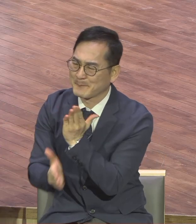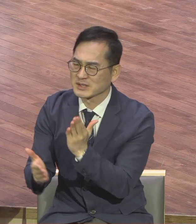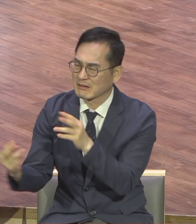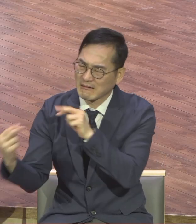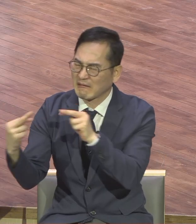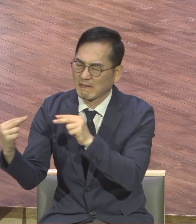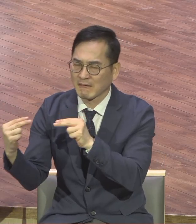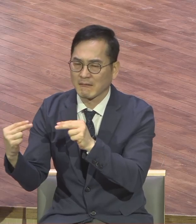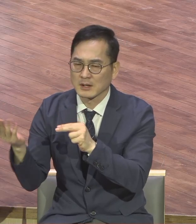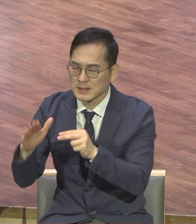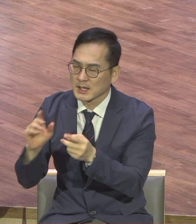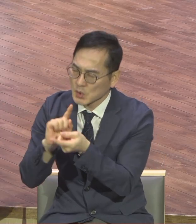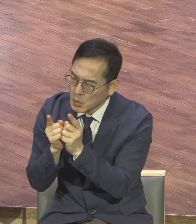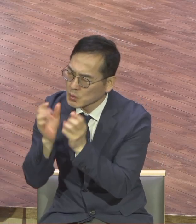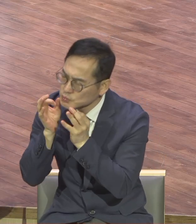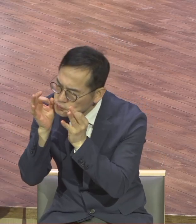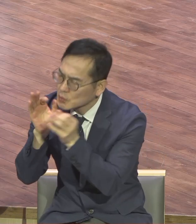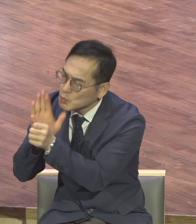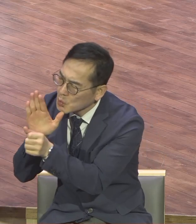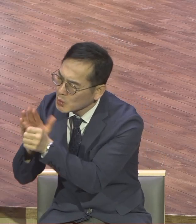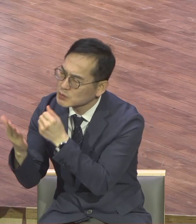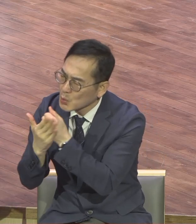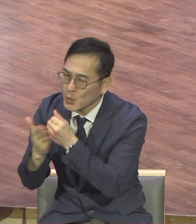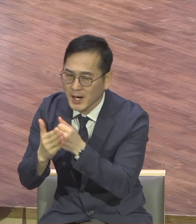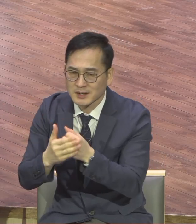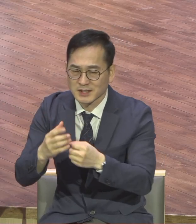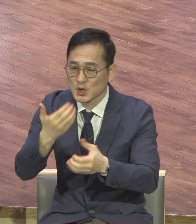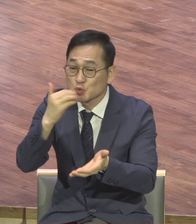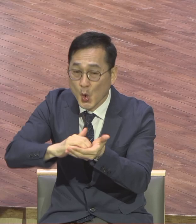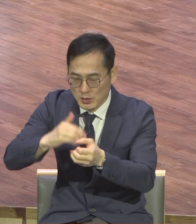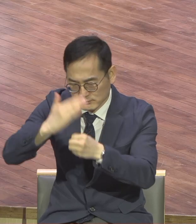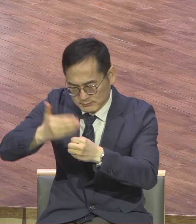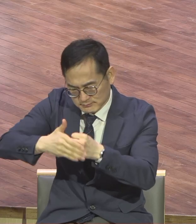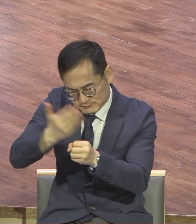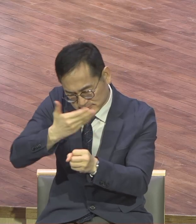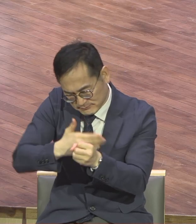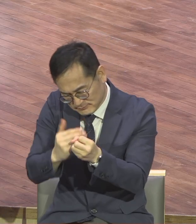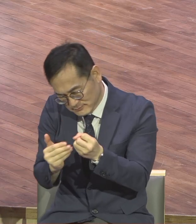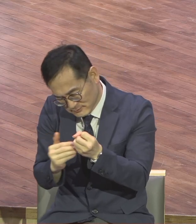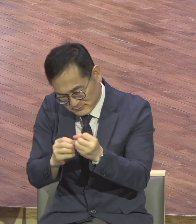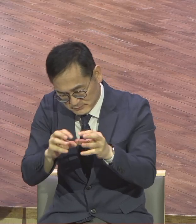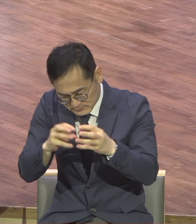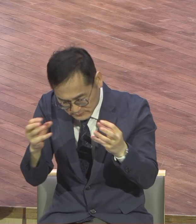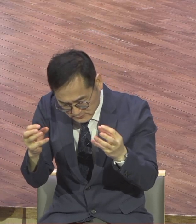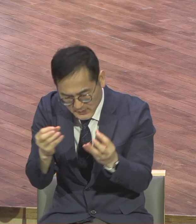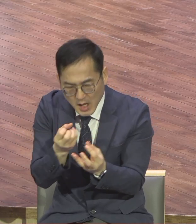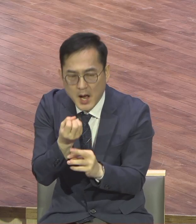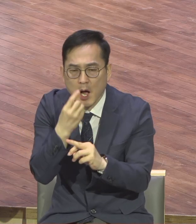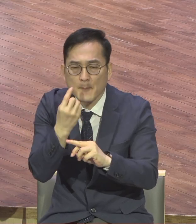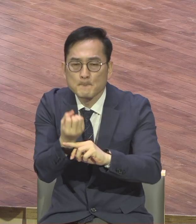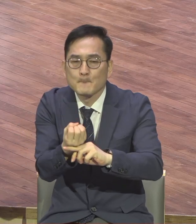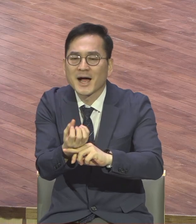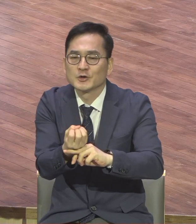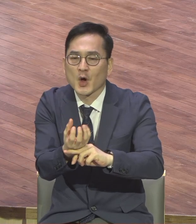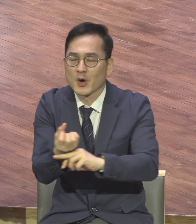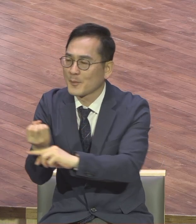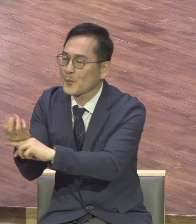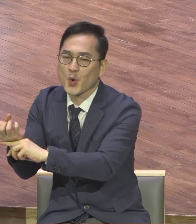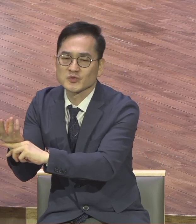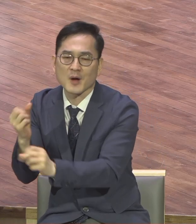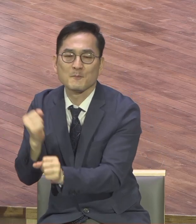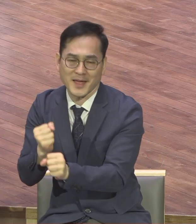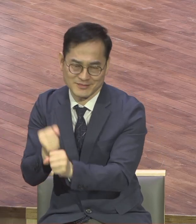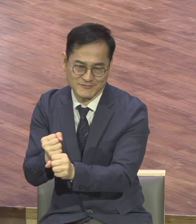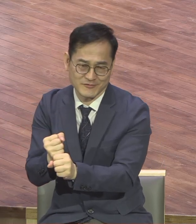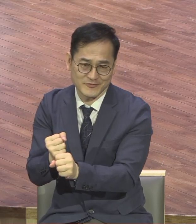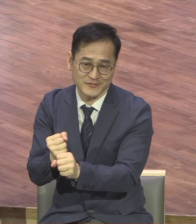행동, 이걸 서로 조금씩 조금씩 깎아가면서 하는 이러한 것이 바로 부부다. 제가 갑자기 왜 부부 이야기를 하느냐,